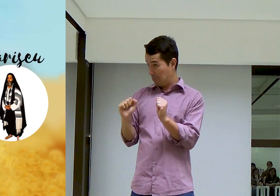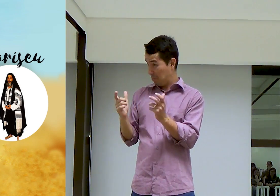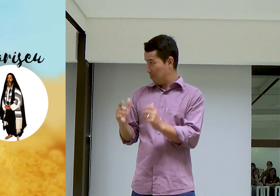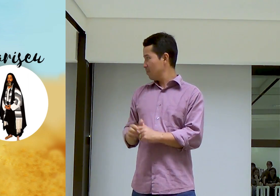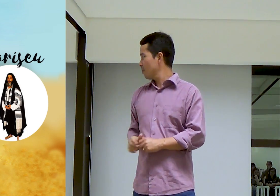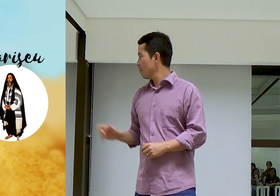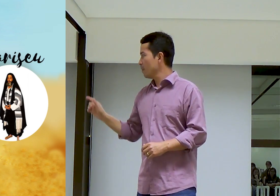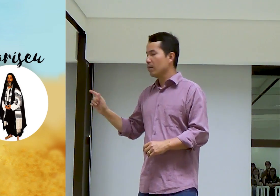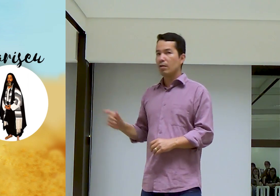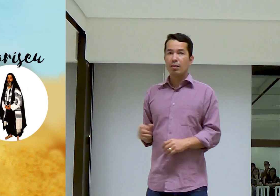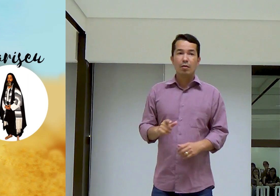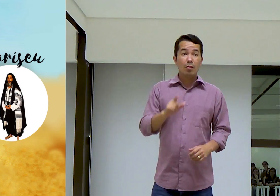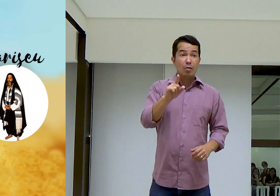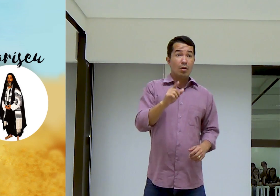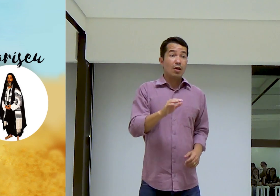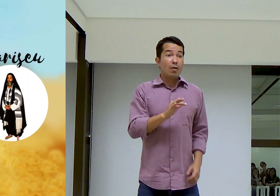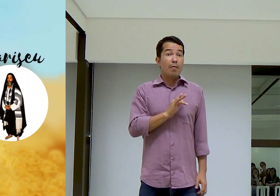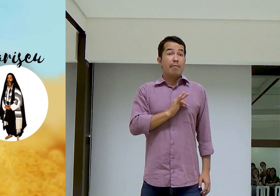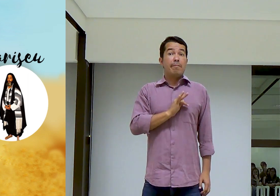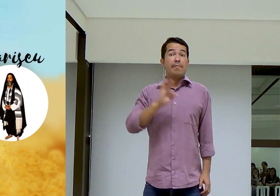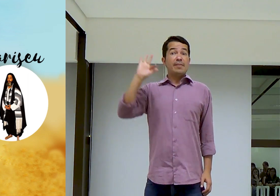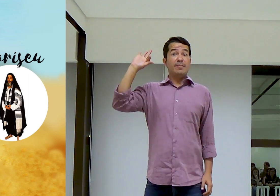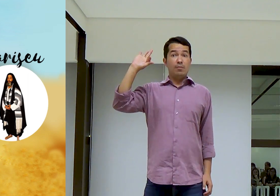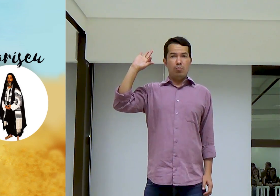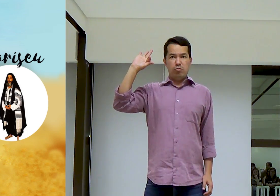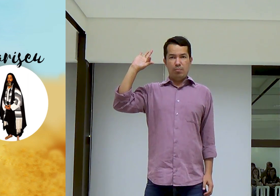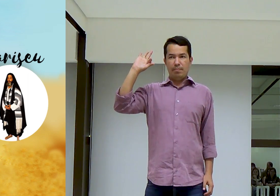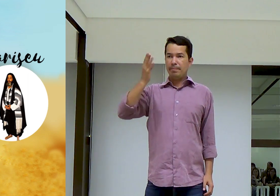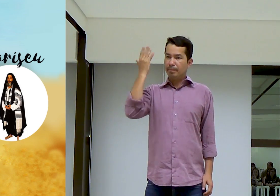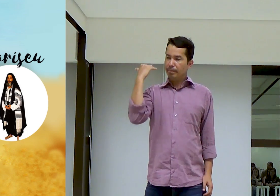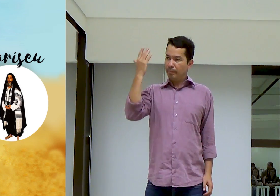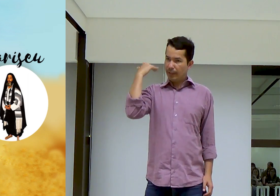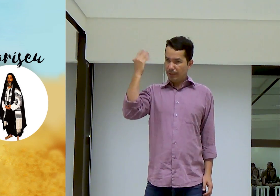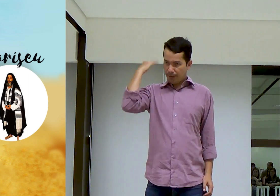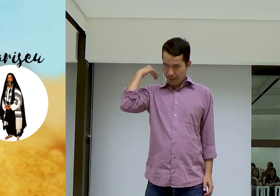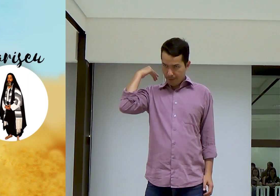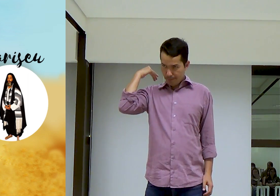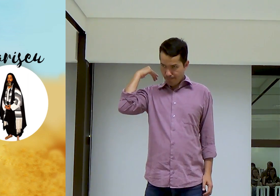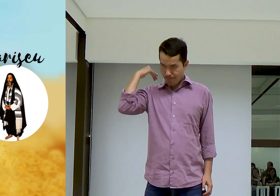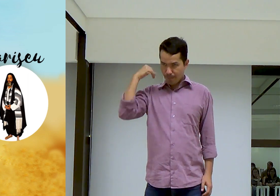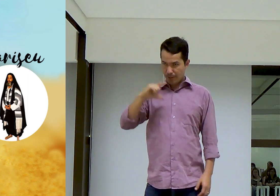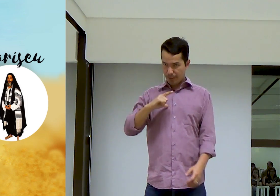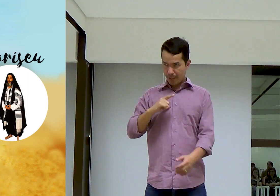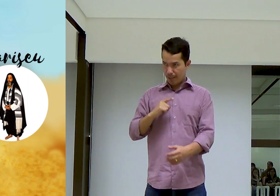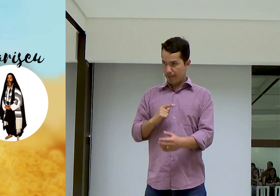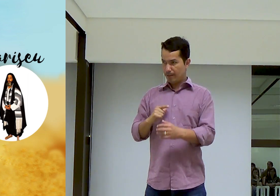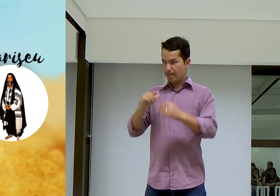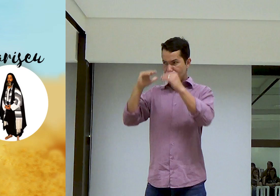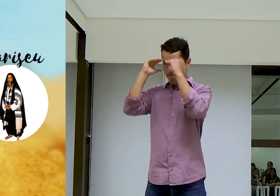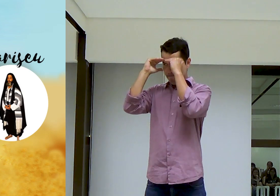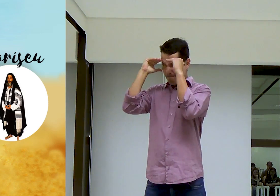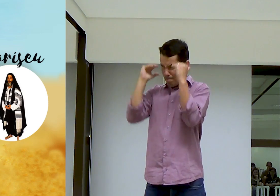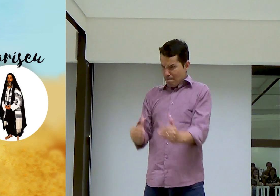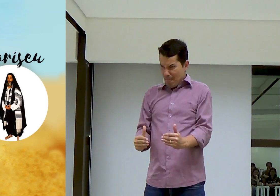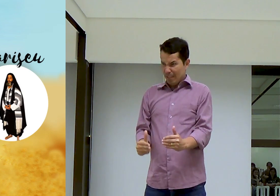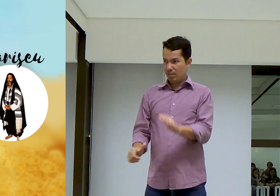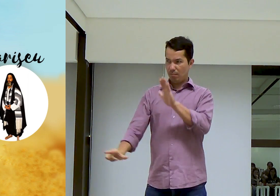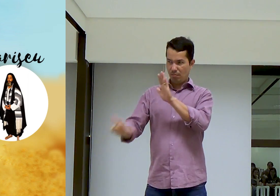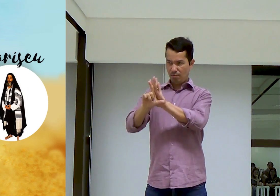Posso resumir assim, será? Então, veja lá, fariseu, antigamente, ele era